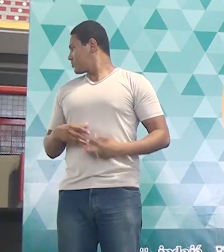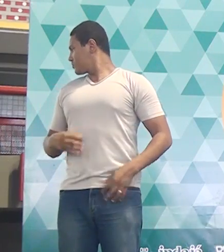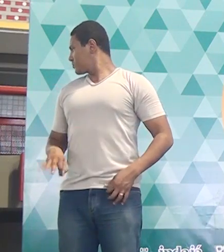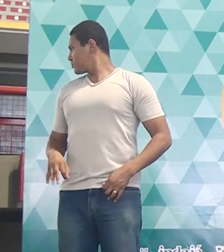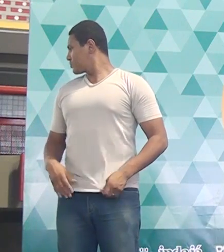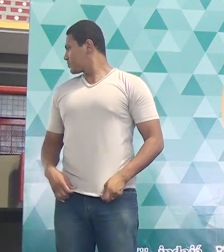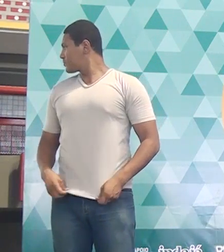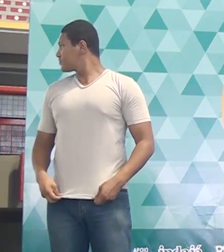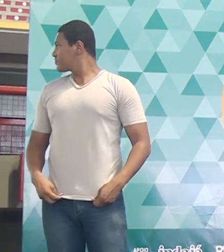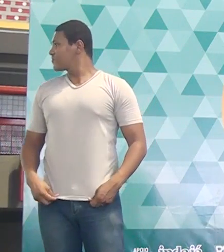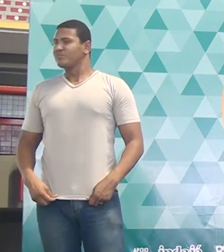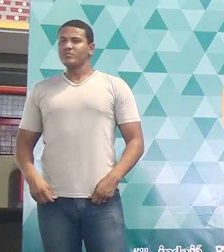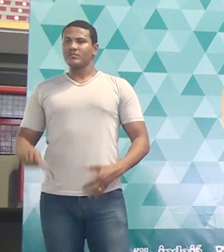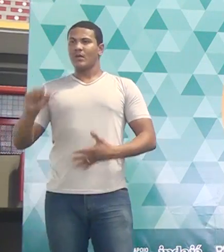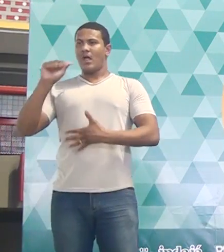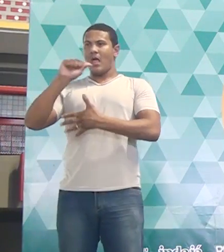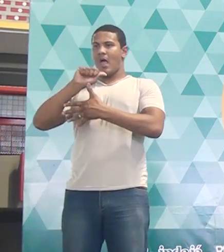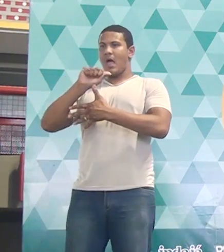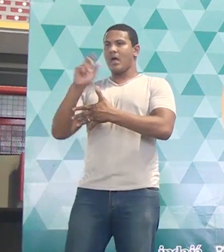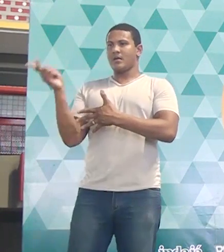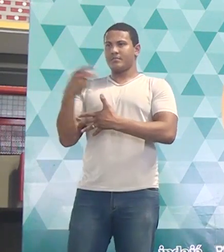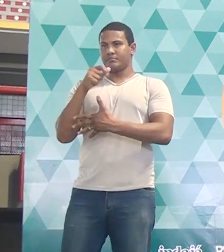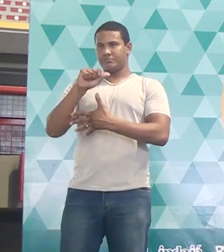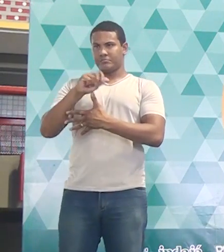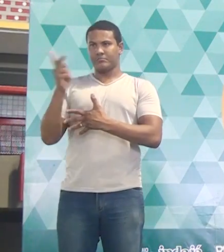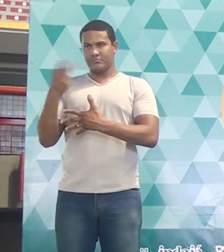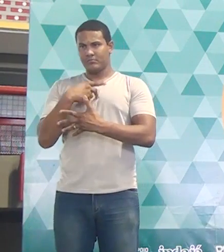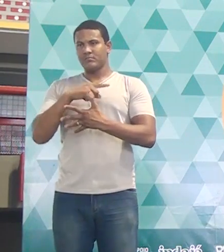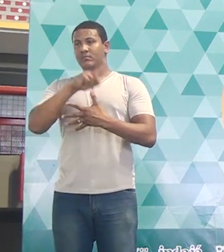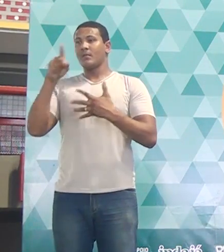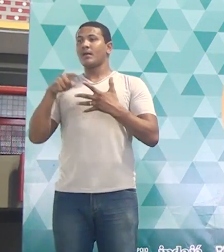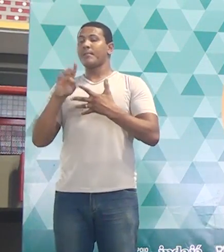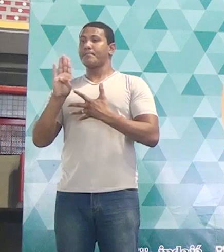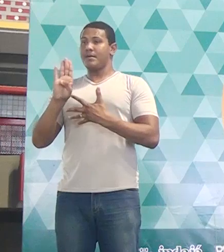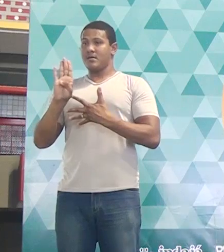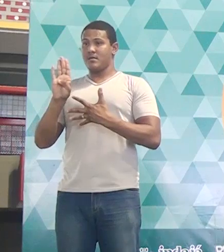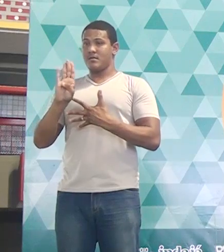Então o item A está falso, né? É uma base fraca. Letra B.